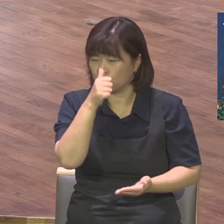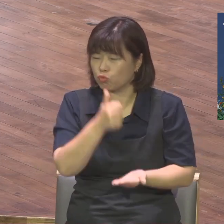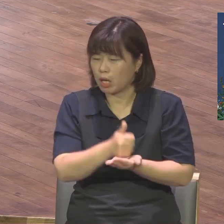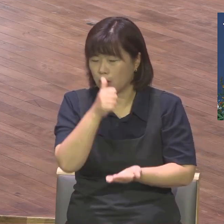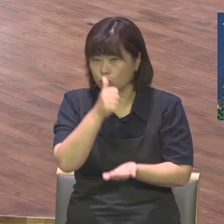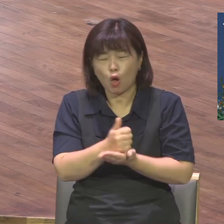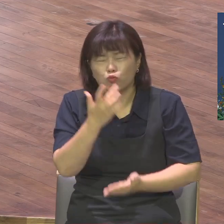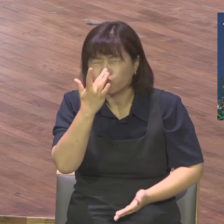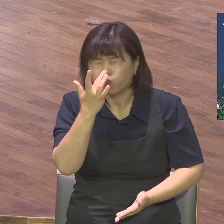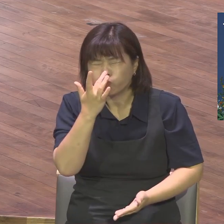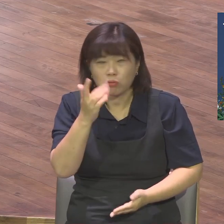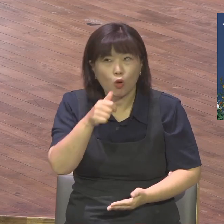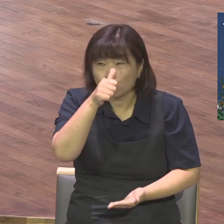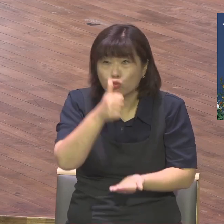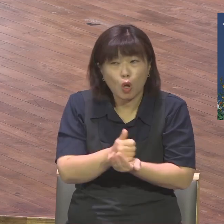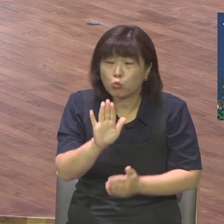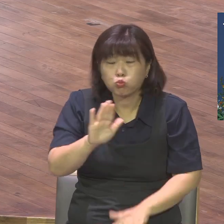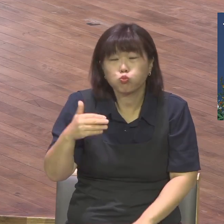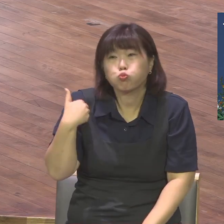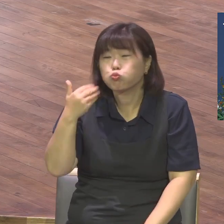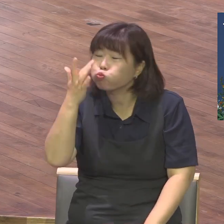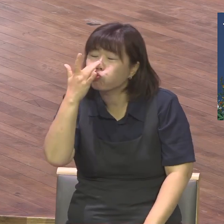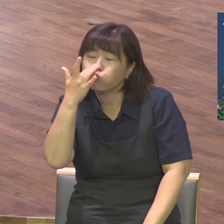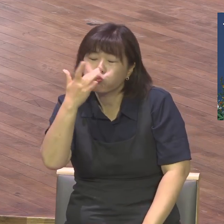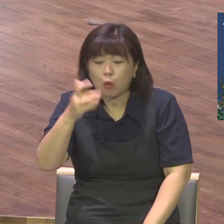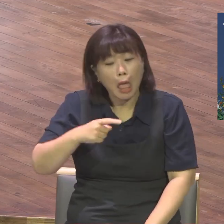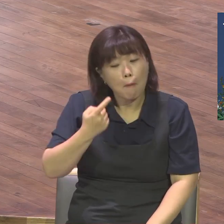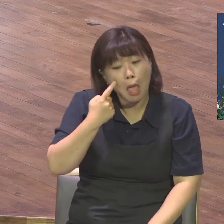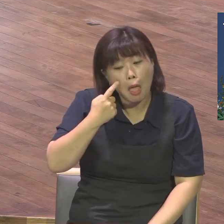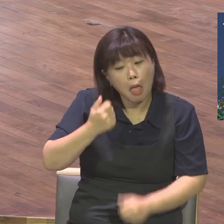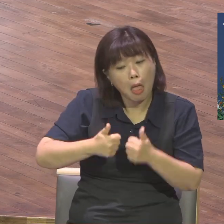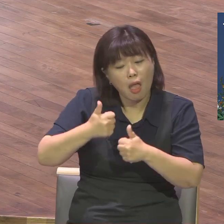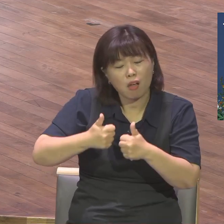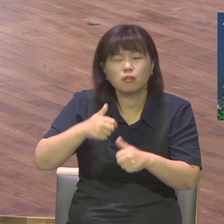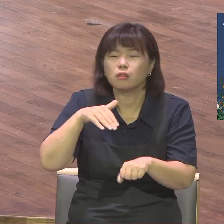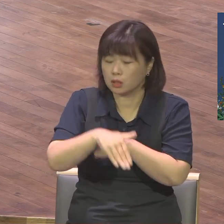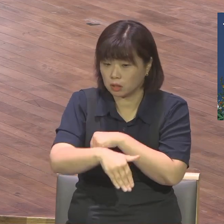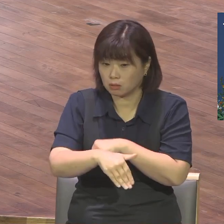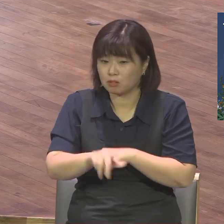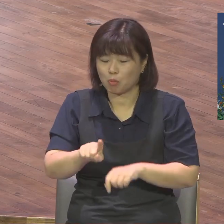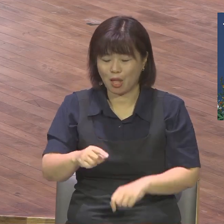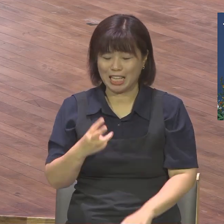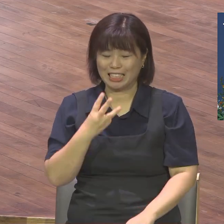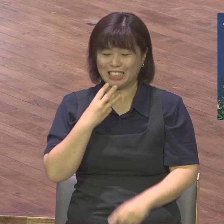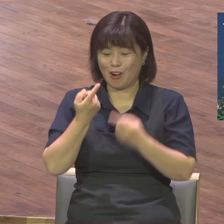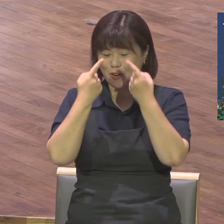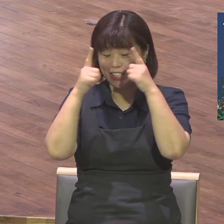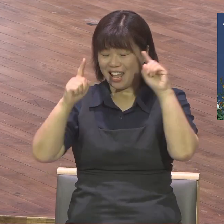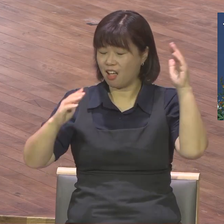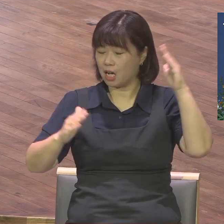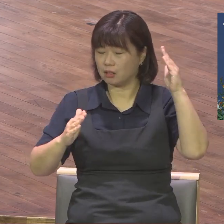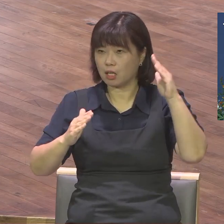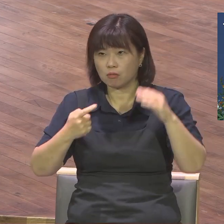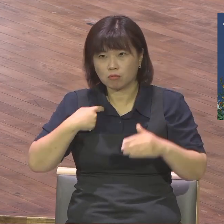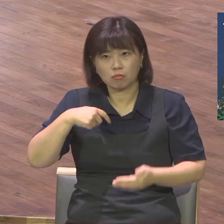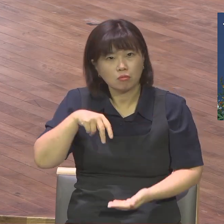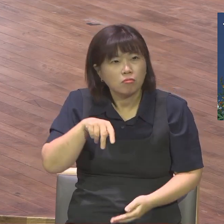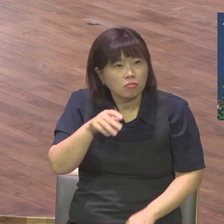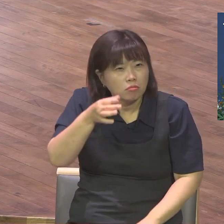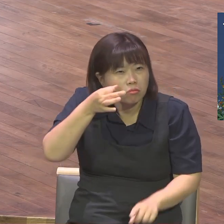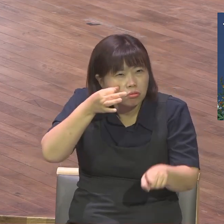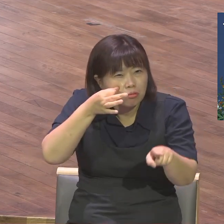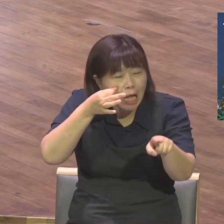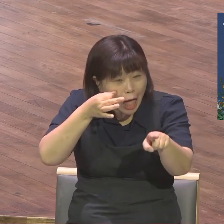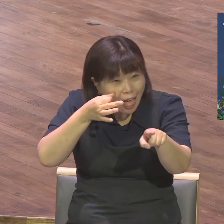심각하죠. 뭐 친구들 뭐 서울대 안에 서울대생이 서울대 안에는